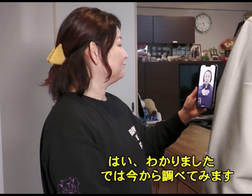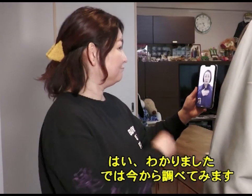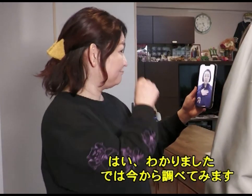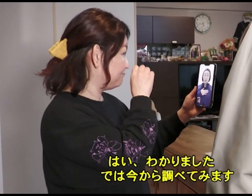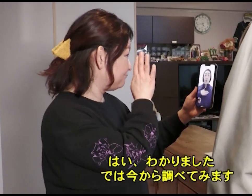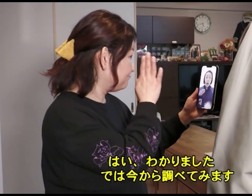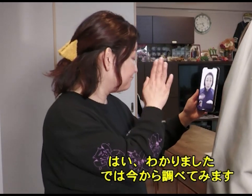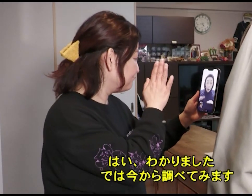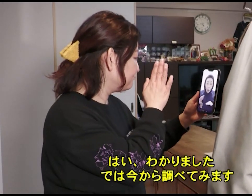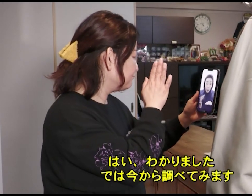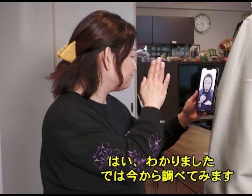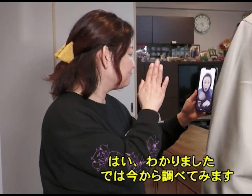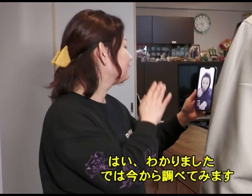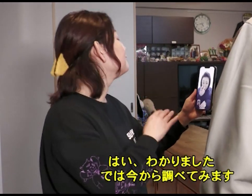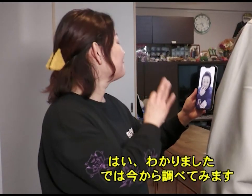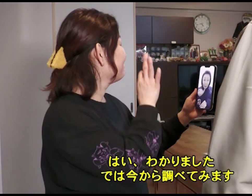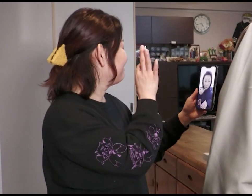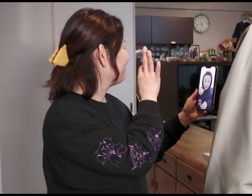調べてみます。